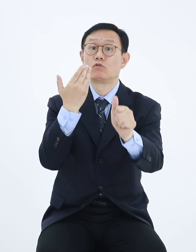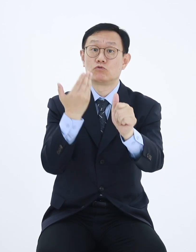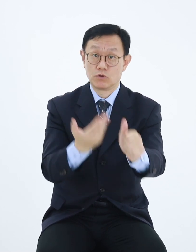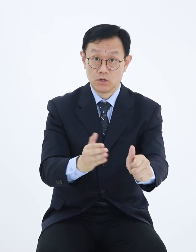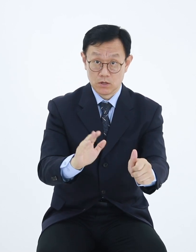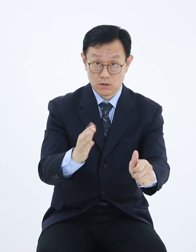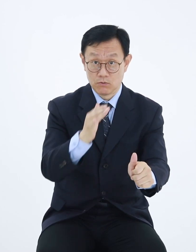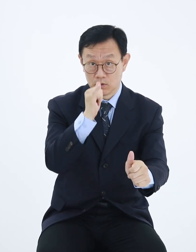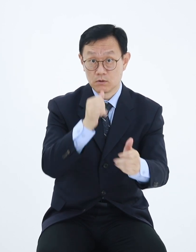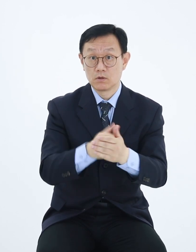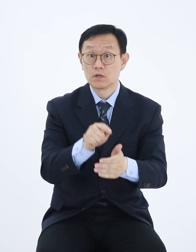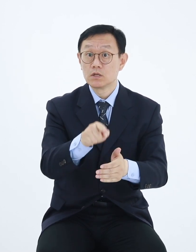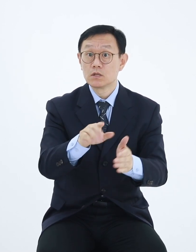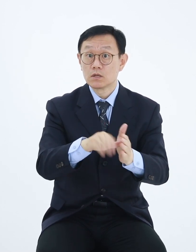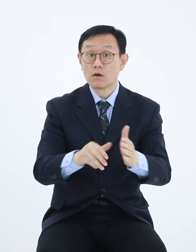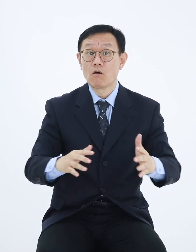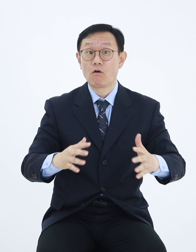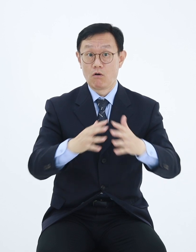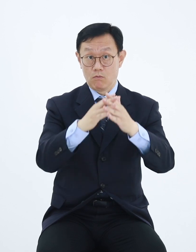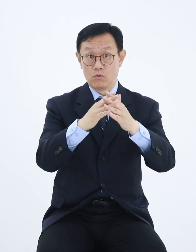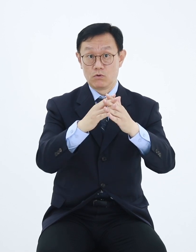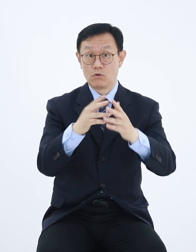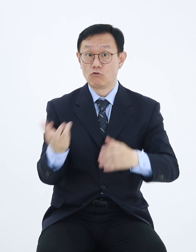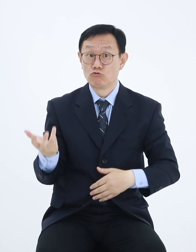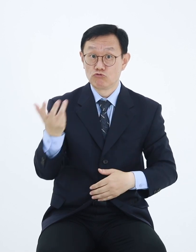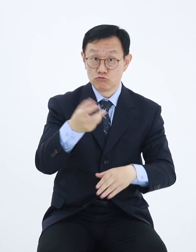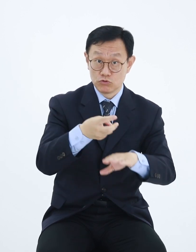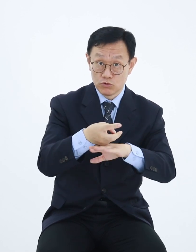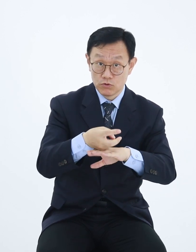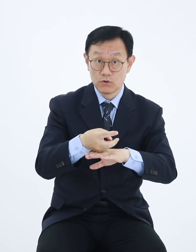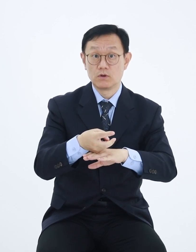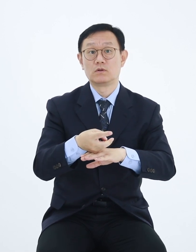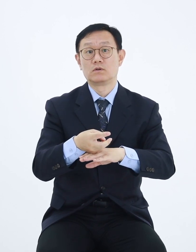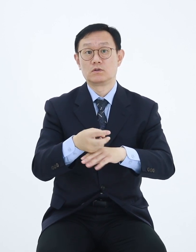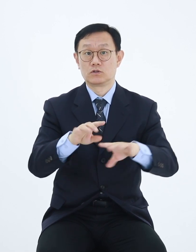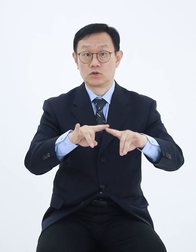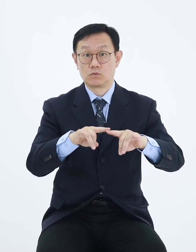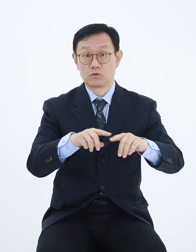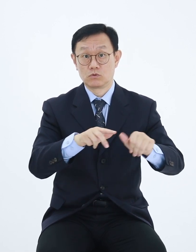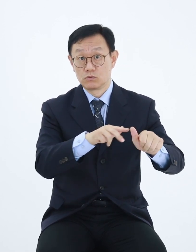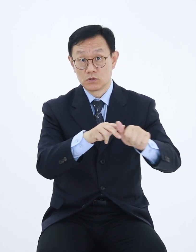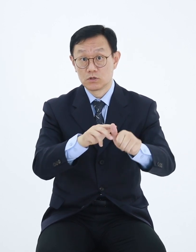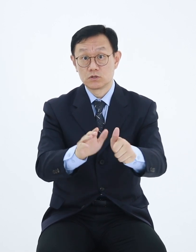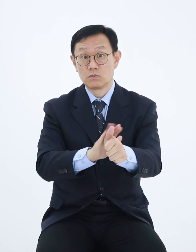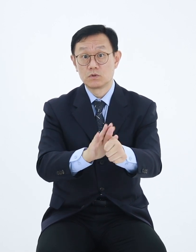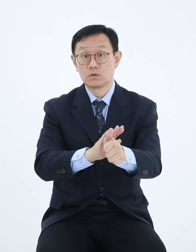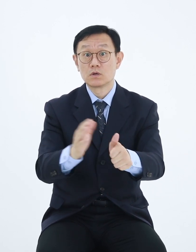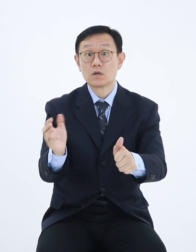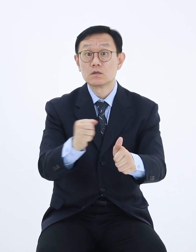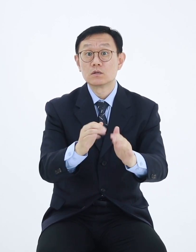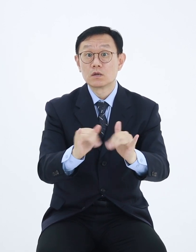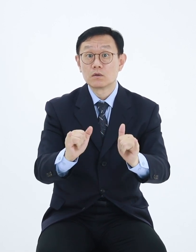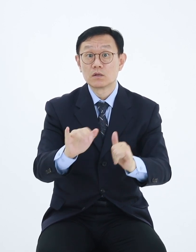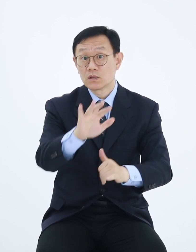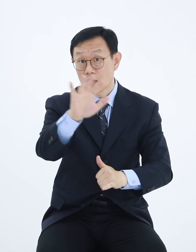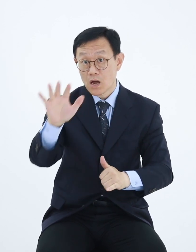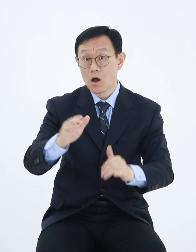이때 건물 운송 차량 정보통신 및 서비스를 소유한 사람들은 공적 또는